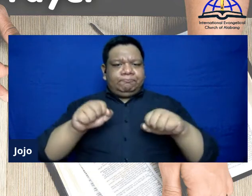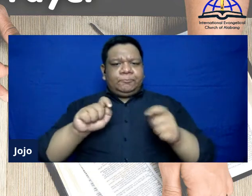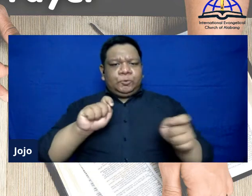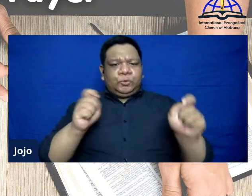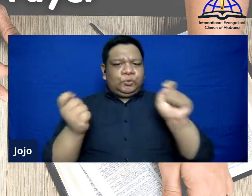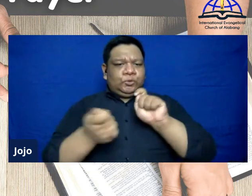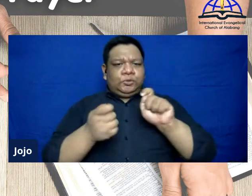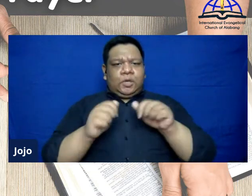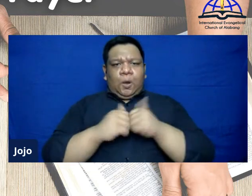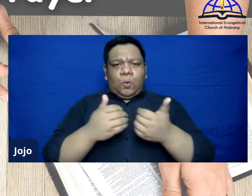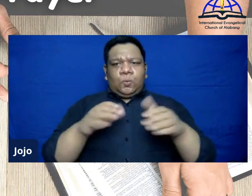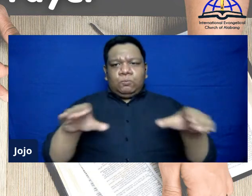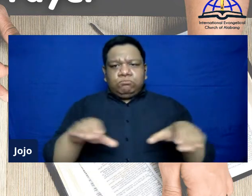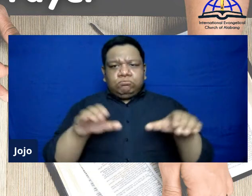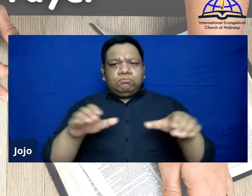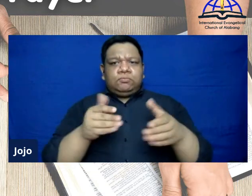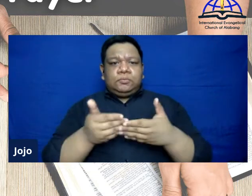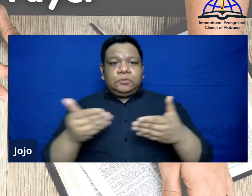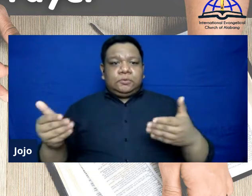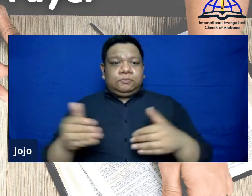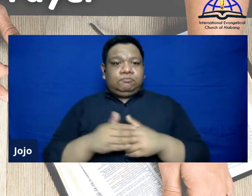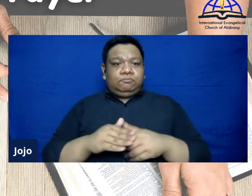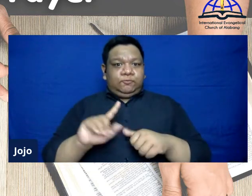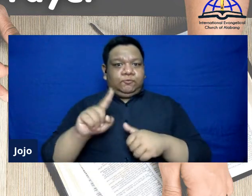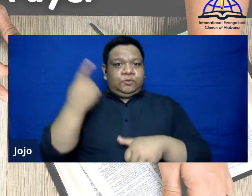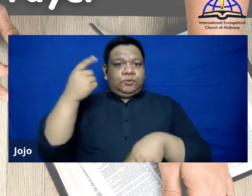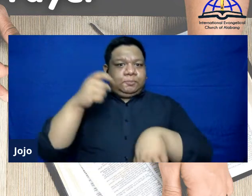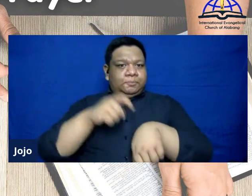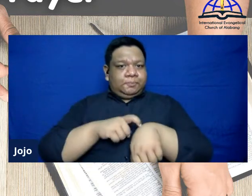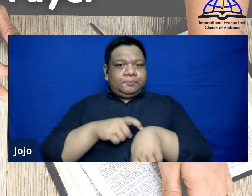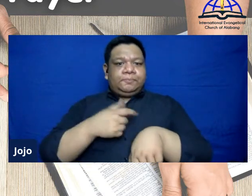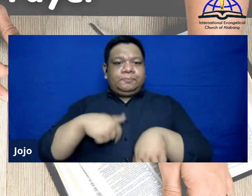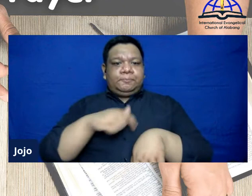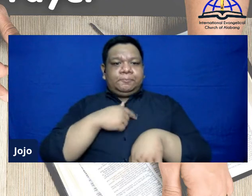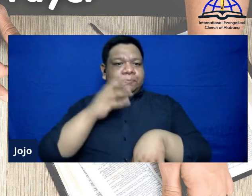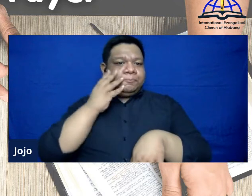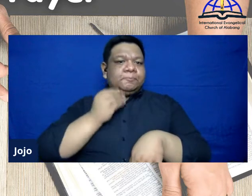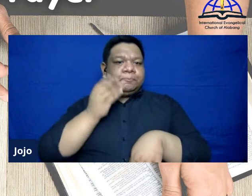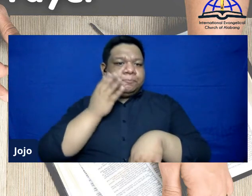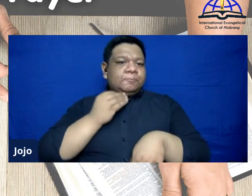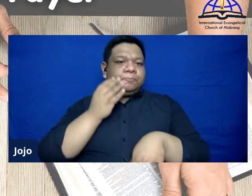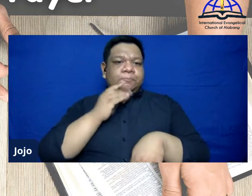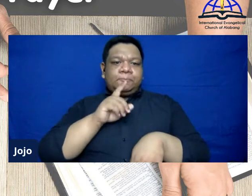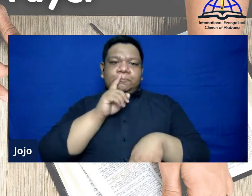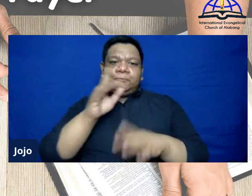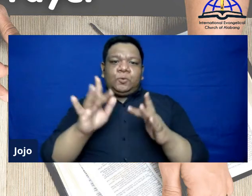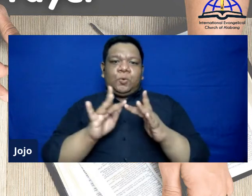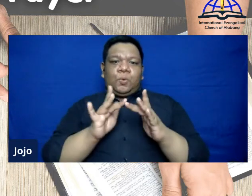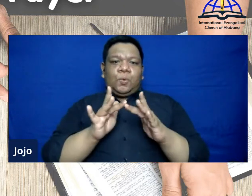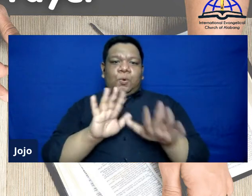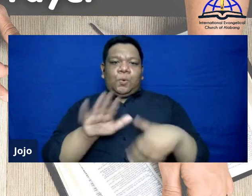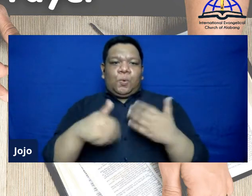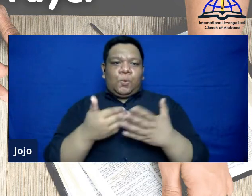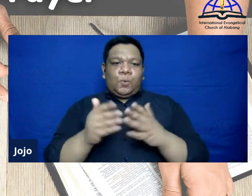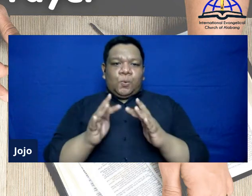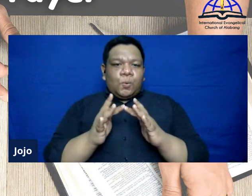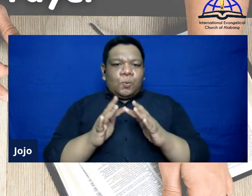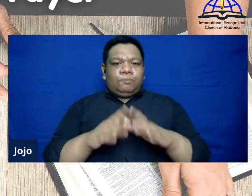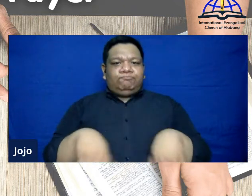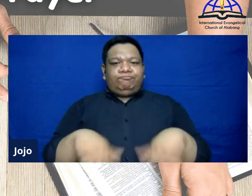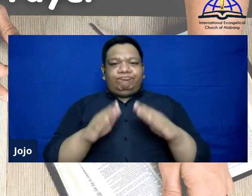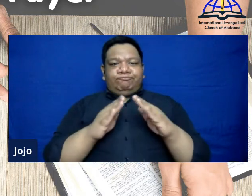things. First time lang ito na tayo lahat eh talagang online na lang lahat. Nag-work from